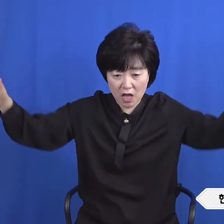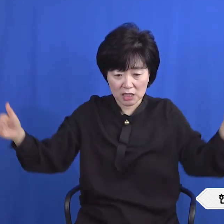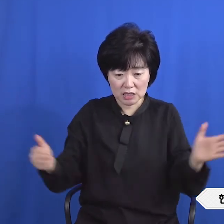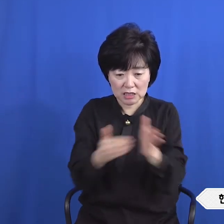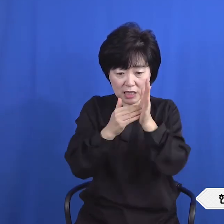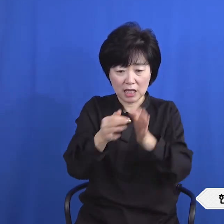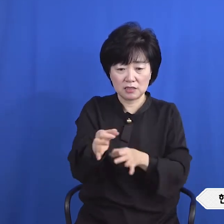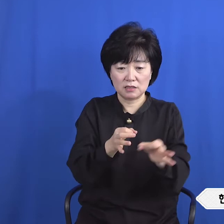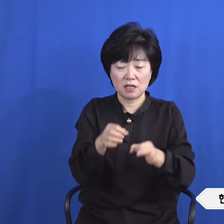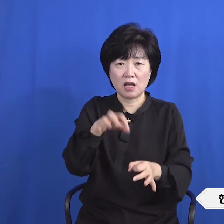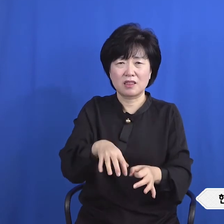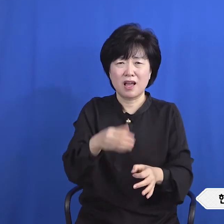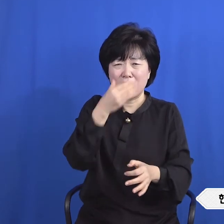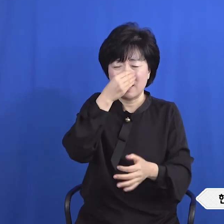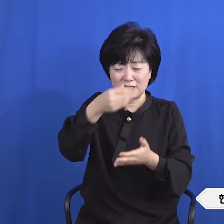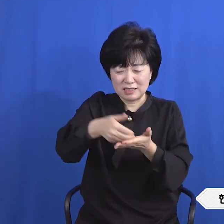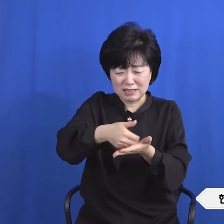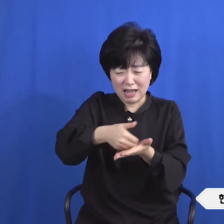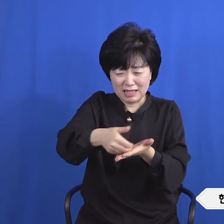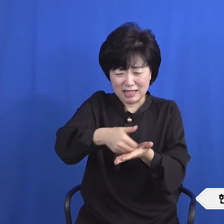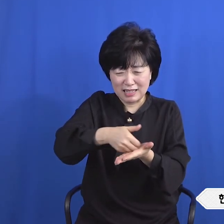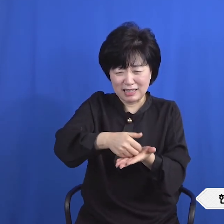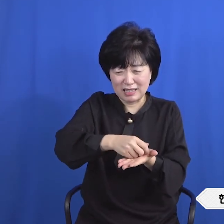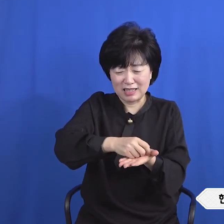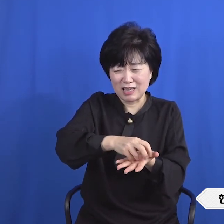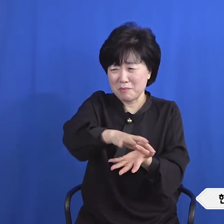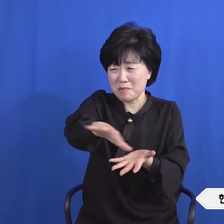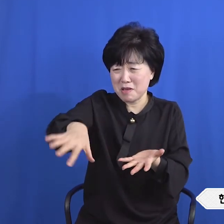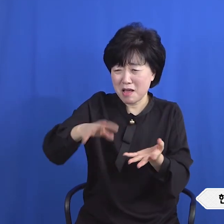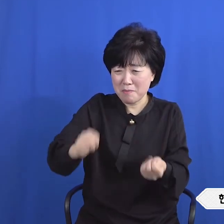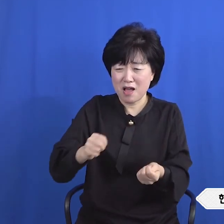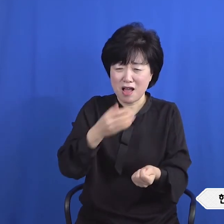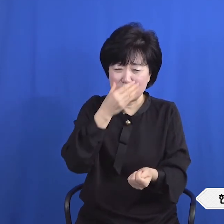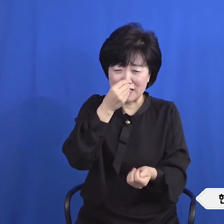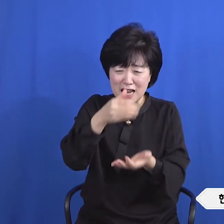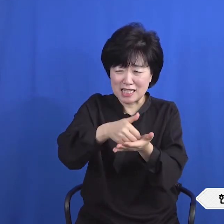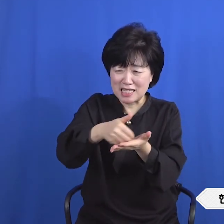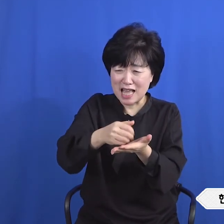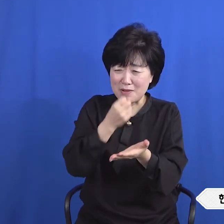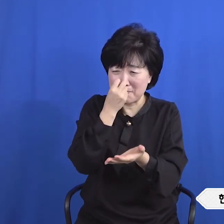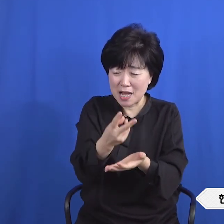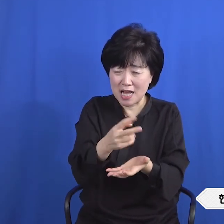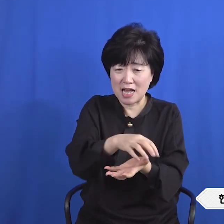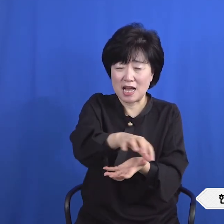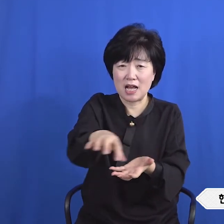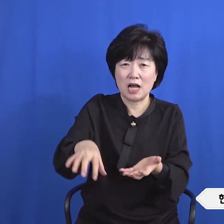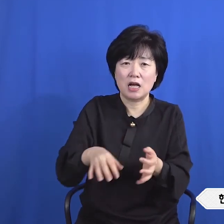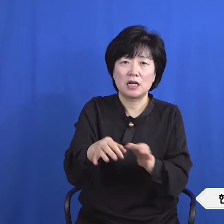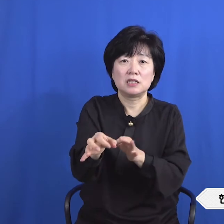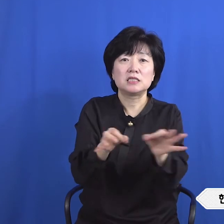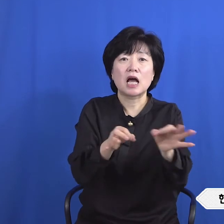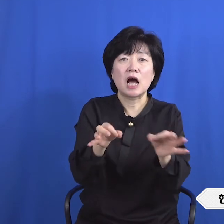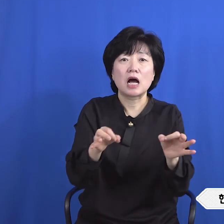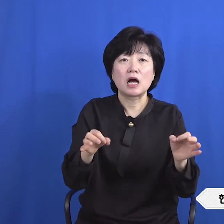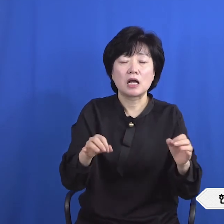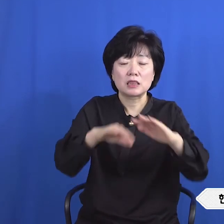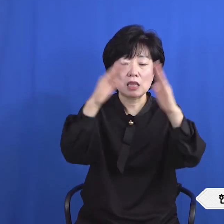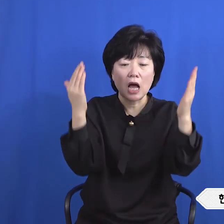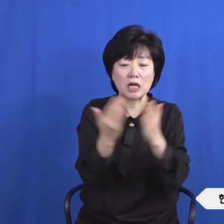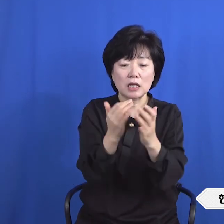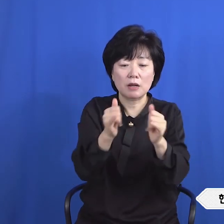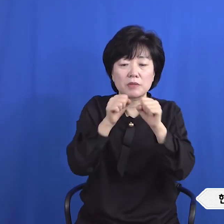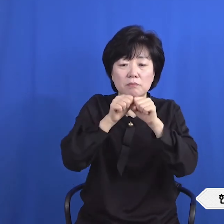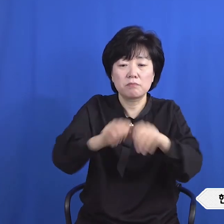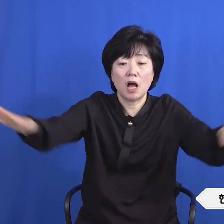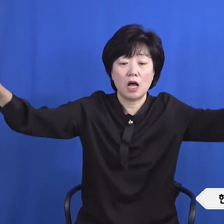아시죠? 쓰레기 더미가 막 뒹굴고 종이 조각이 휘날리고 악취가 나고 하는 그